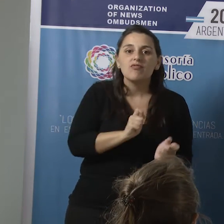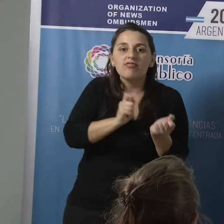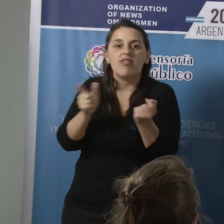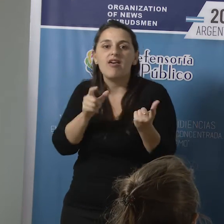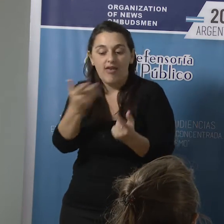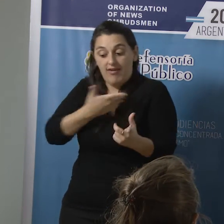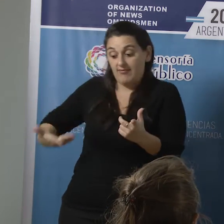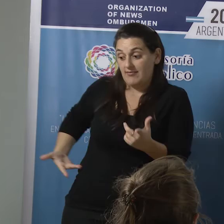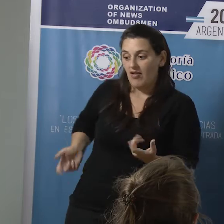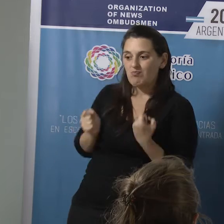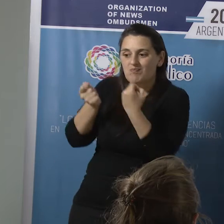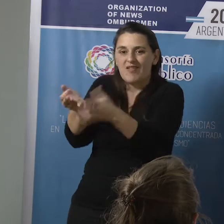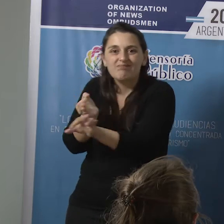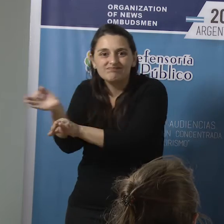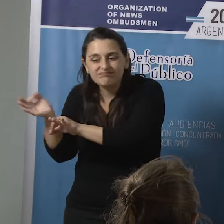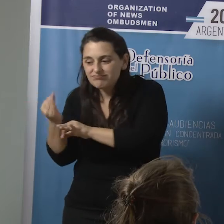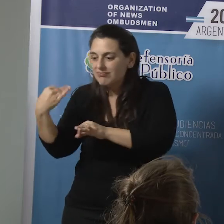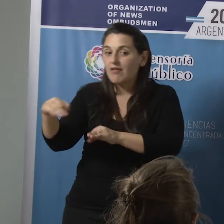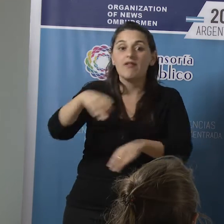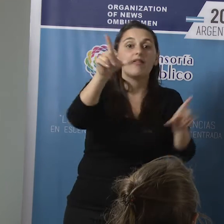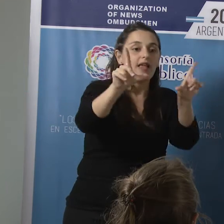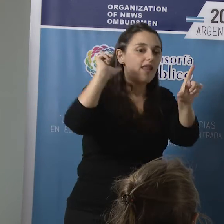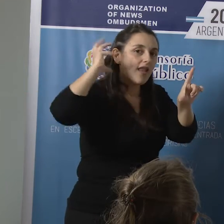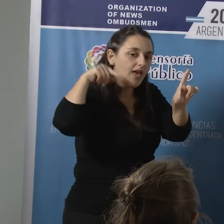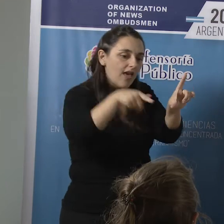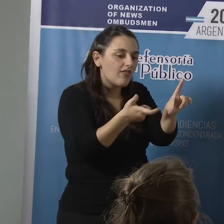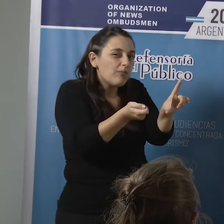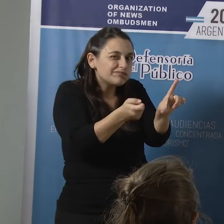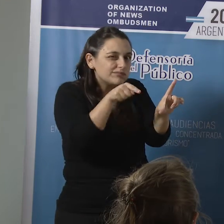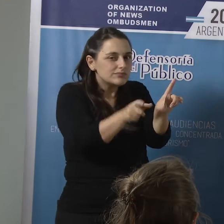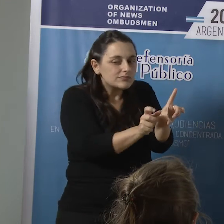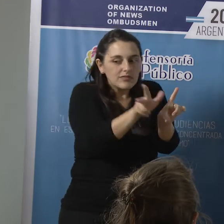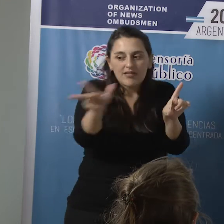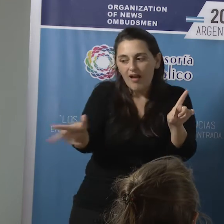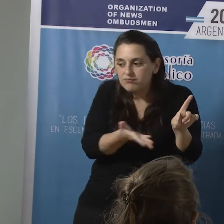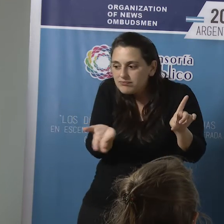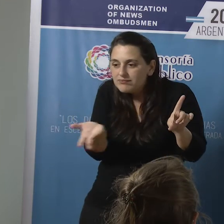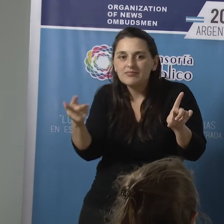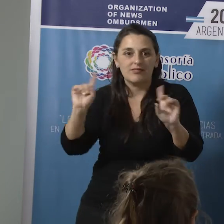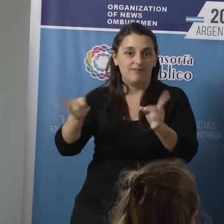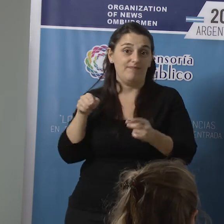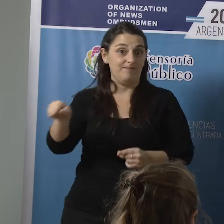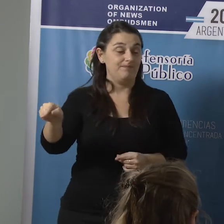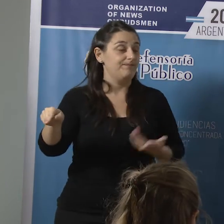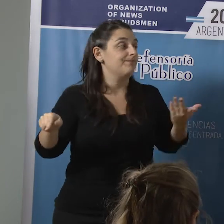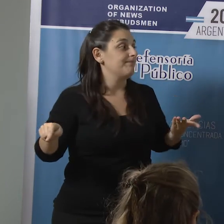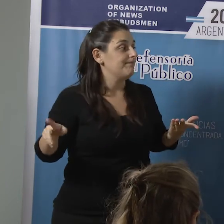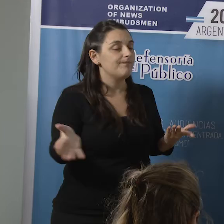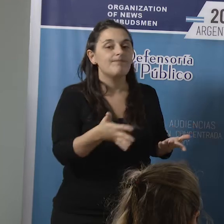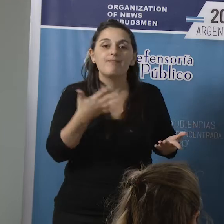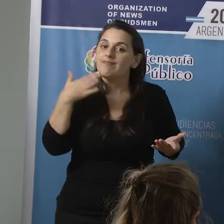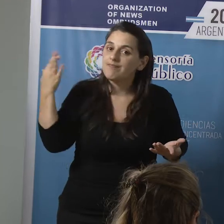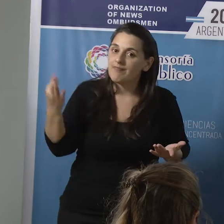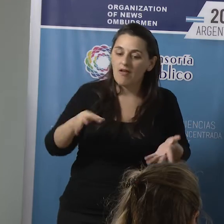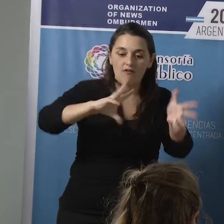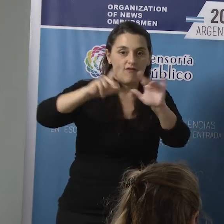el Estado y los canales de televisión al promover estos espacios. Entonces, en realidad, la forma